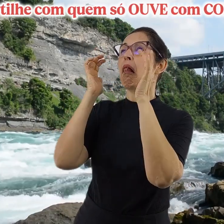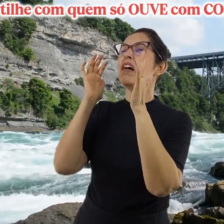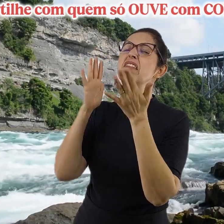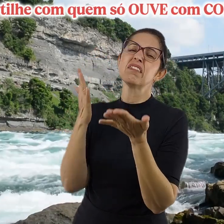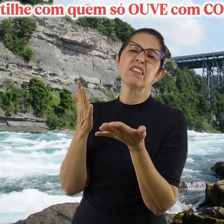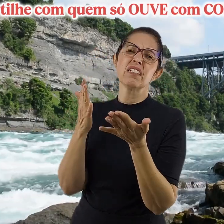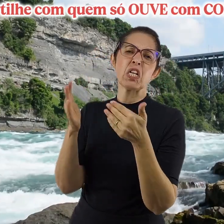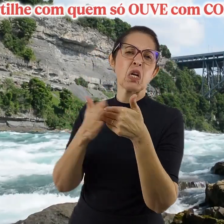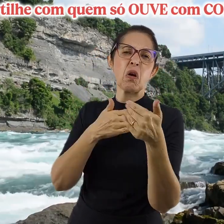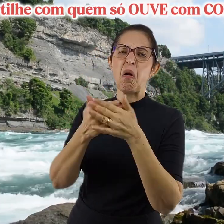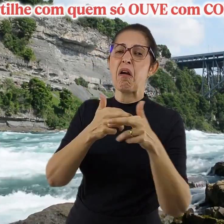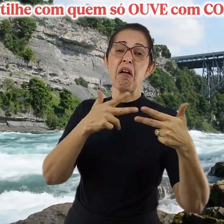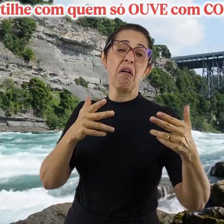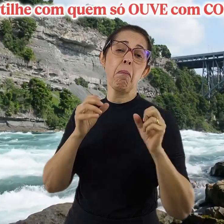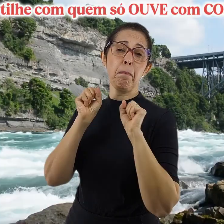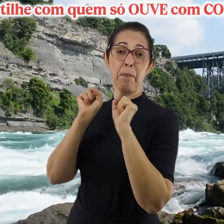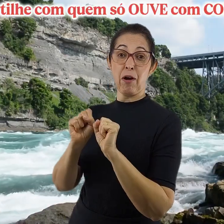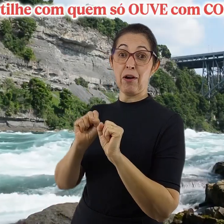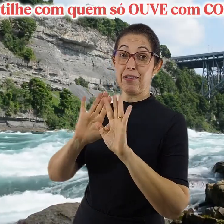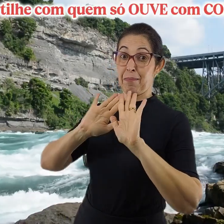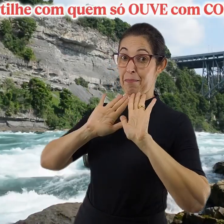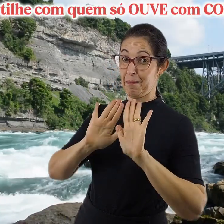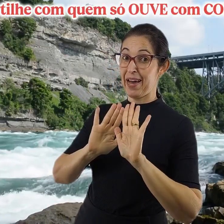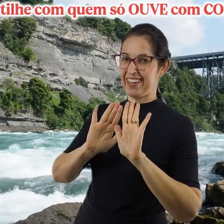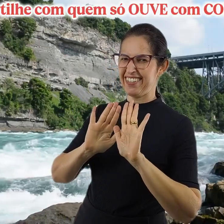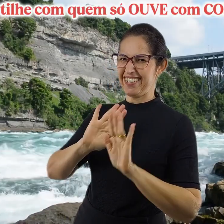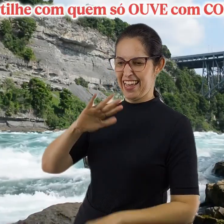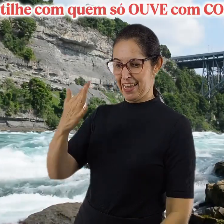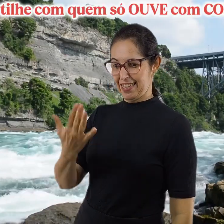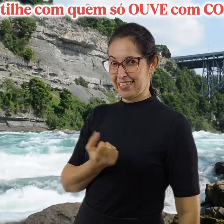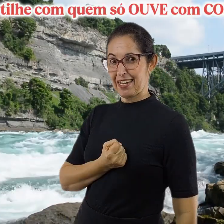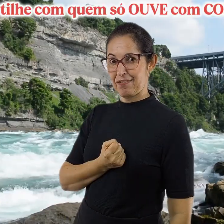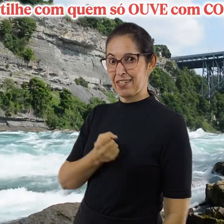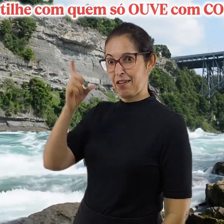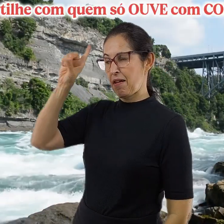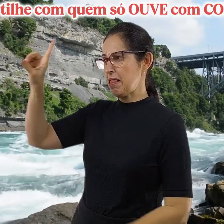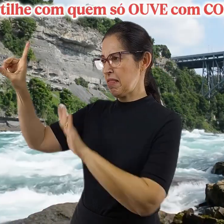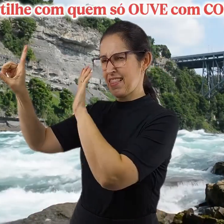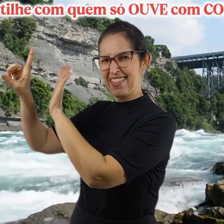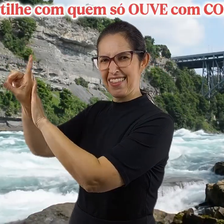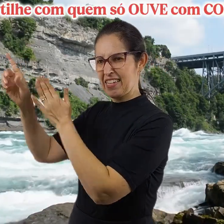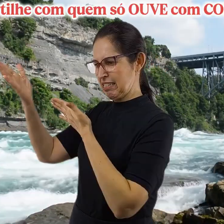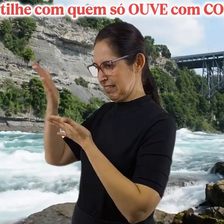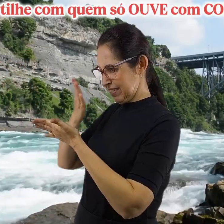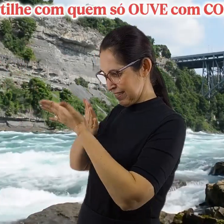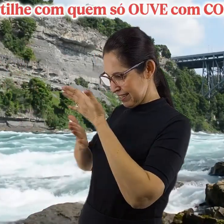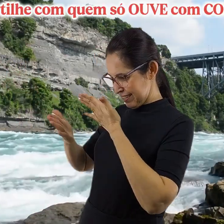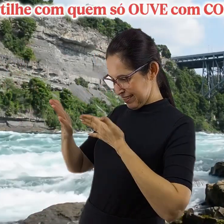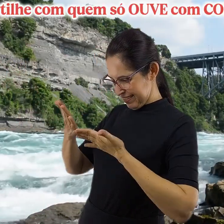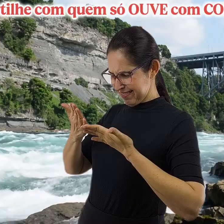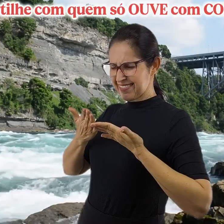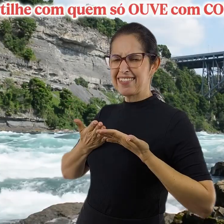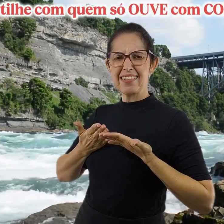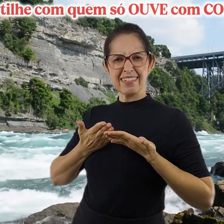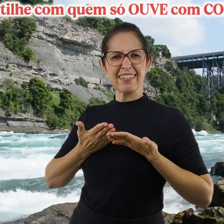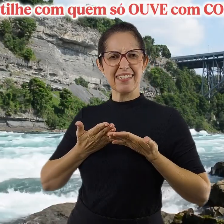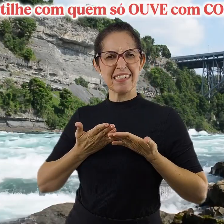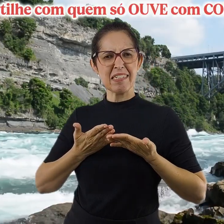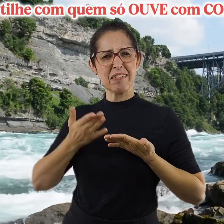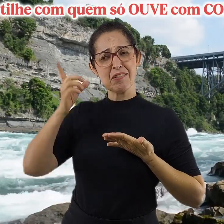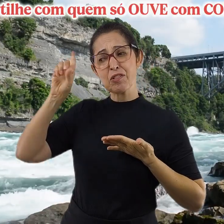cabe tudo quanto é coisa que não tem nada com isso. Mas a história da salvação é de Deus com o homem, onde